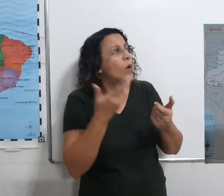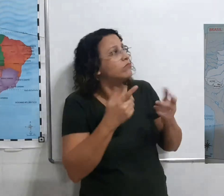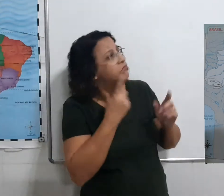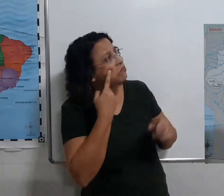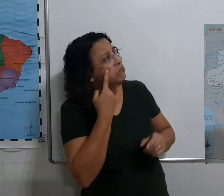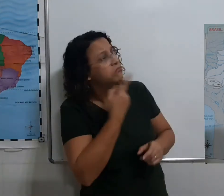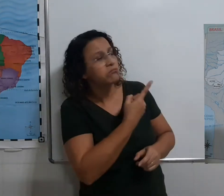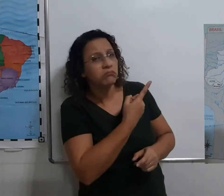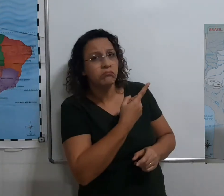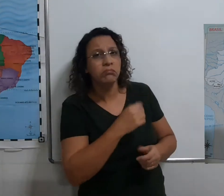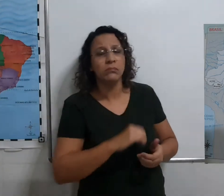Observe.